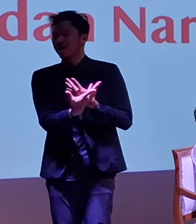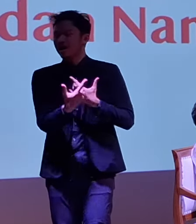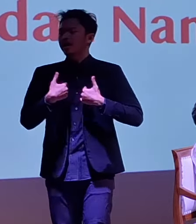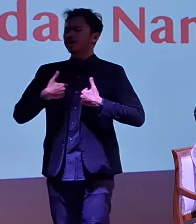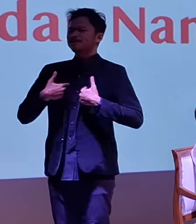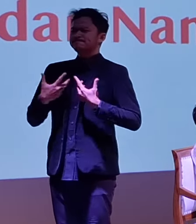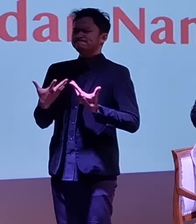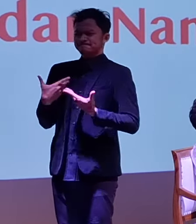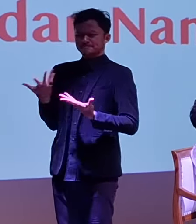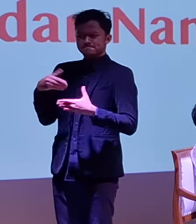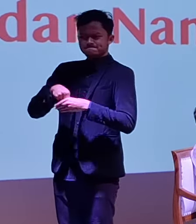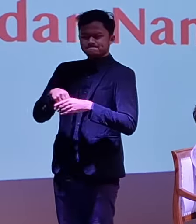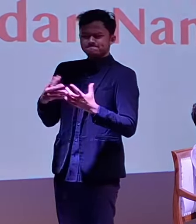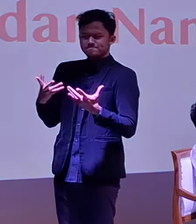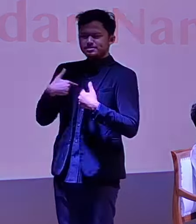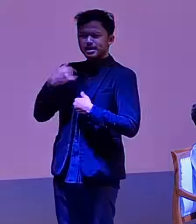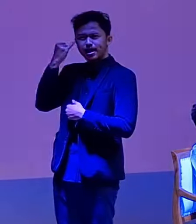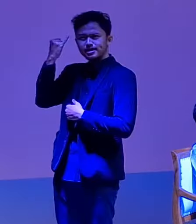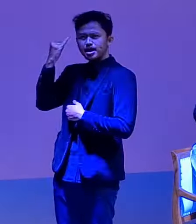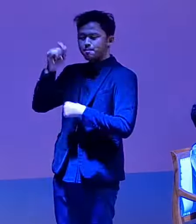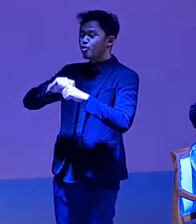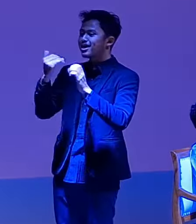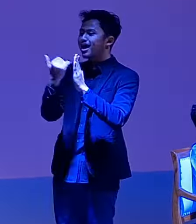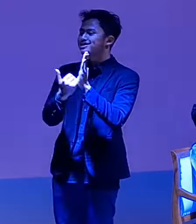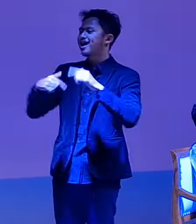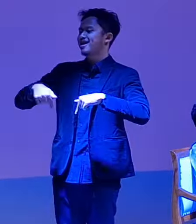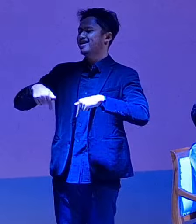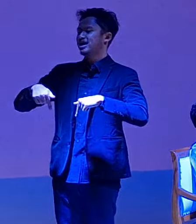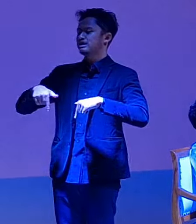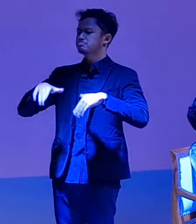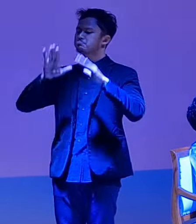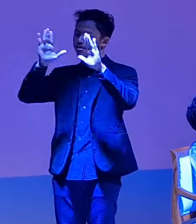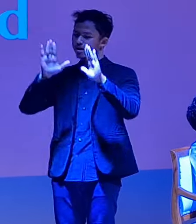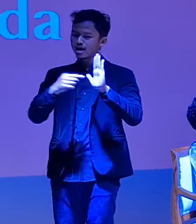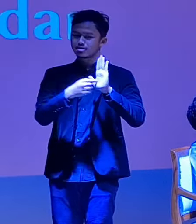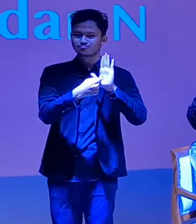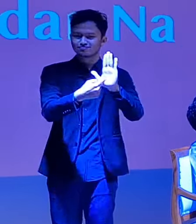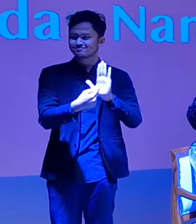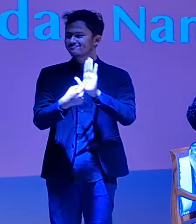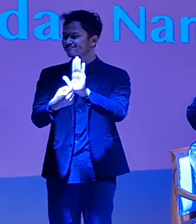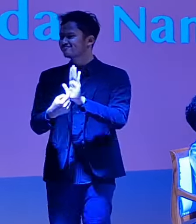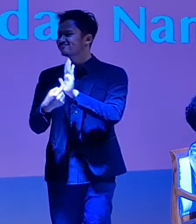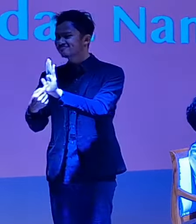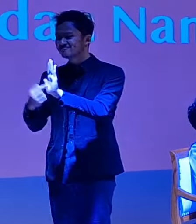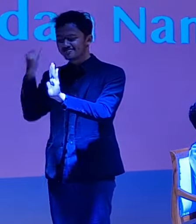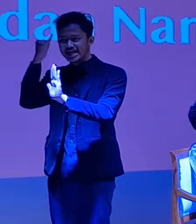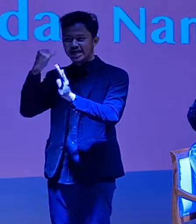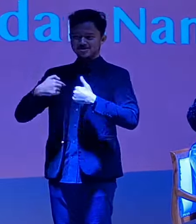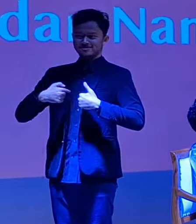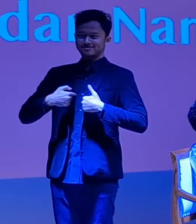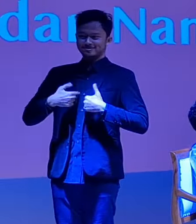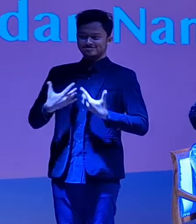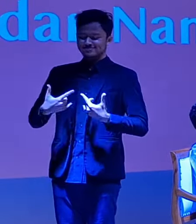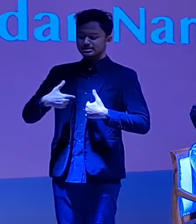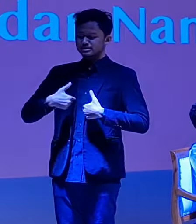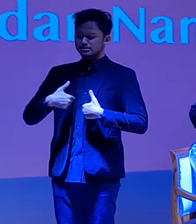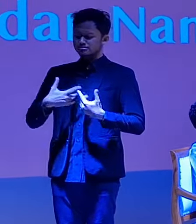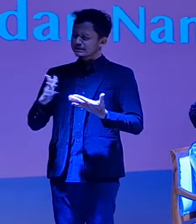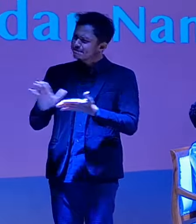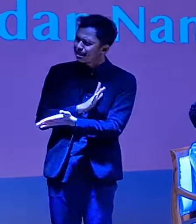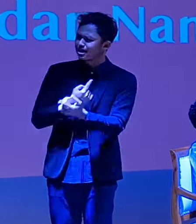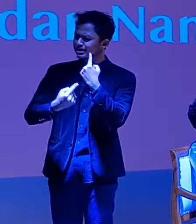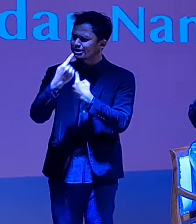saya termasuk menginisiasi acara ini, acara pameran ini. Terus saya kebagian untuk